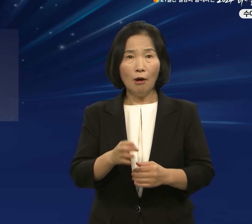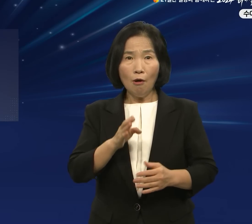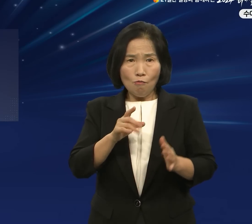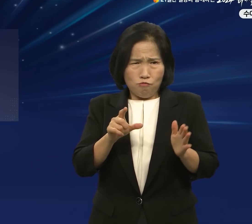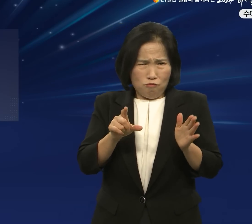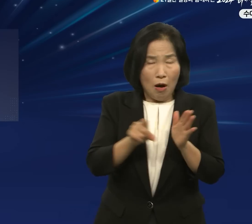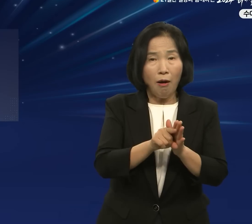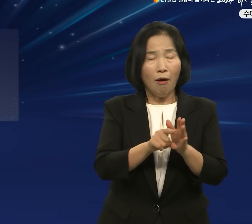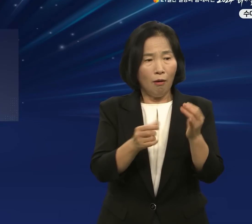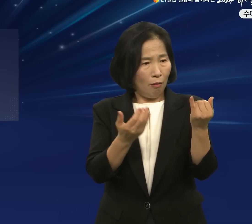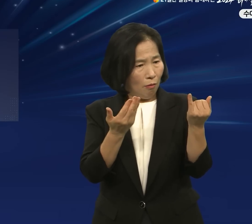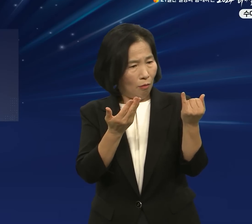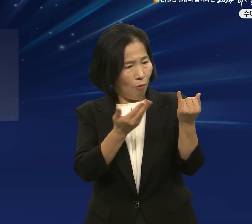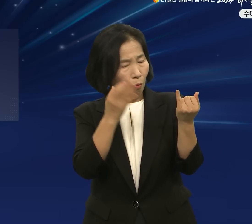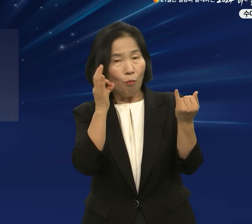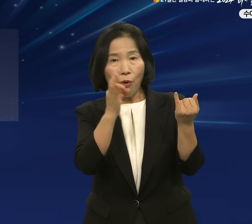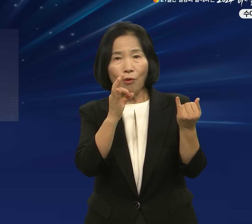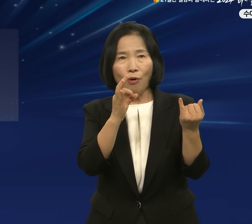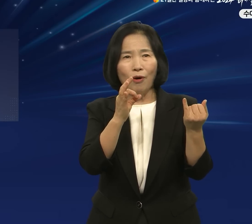현존하는,